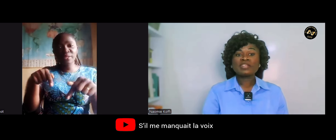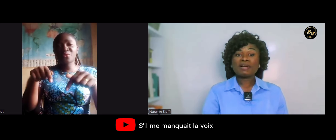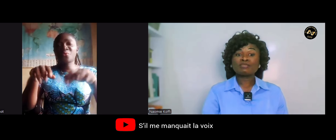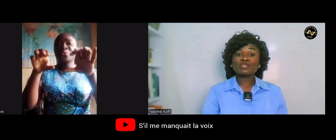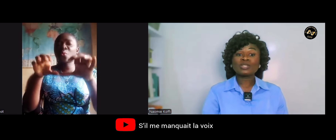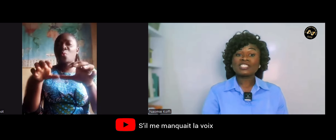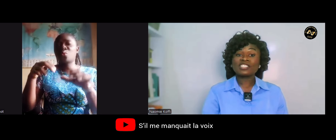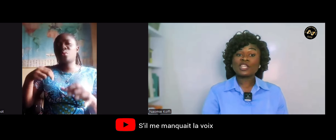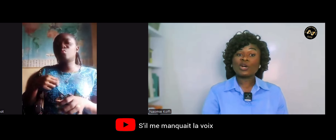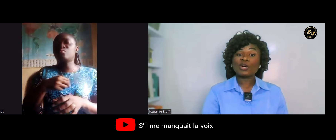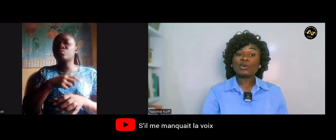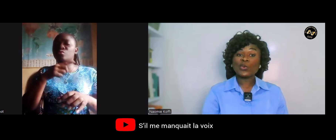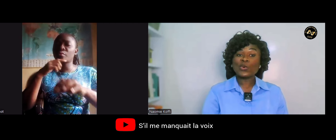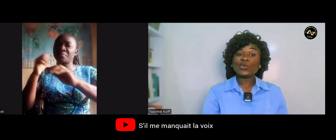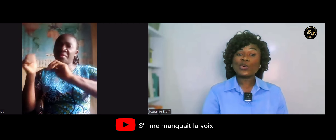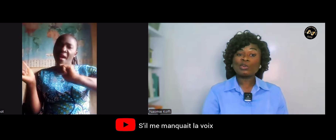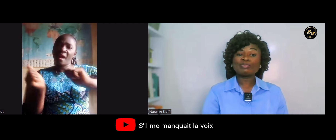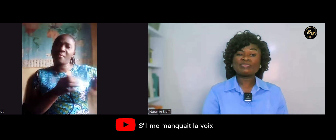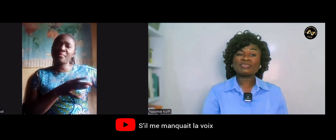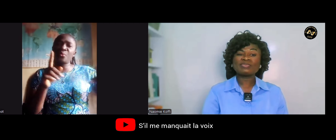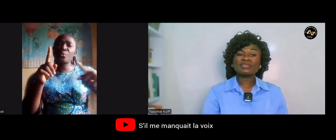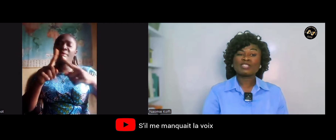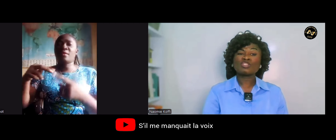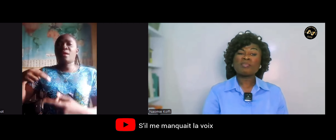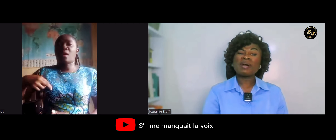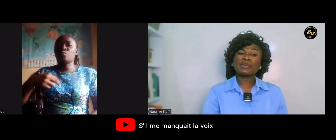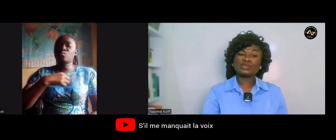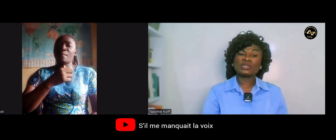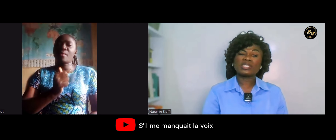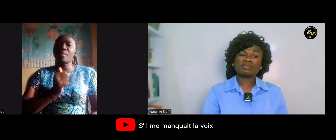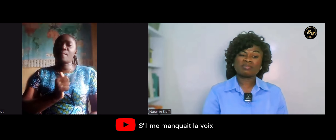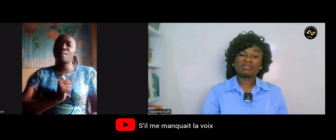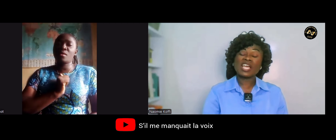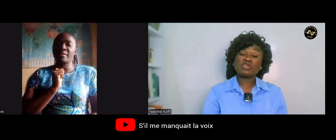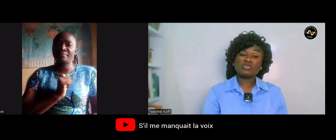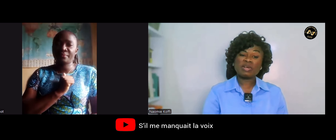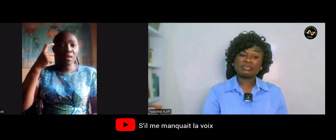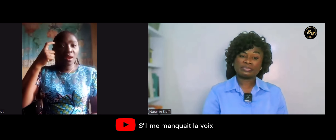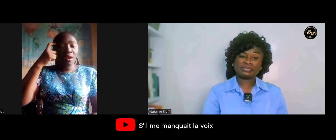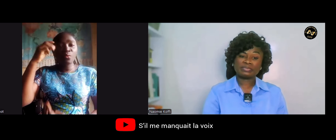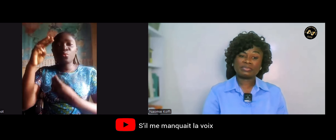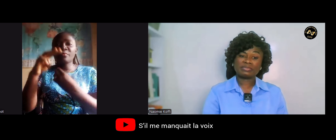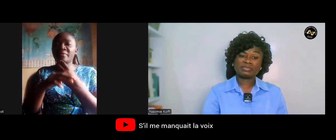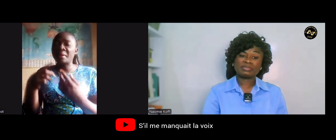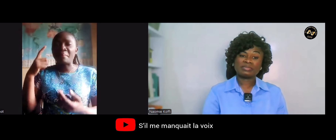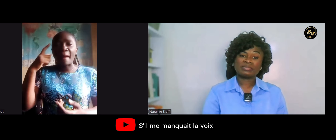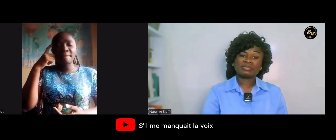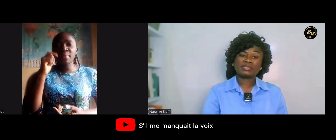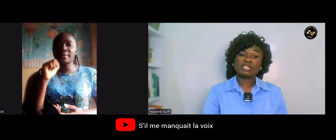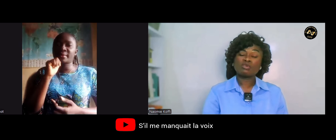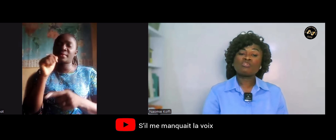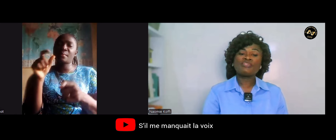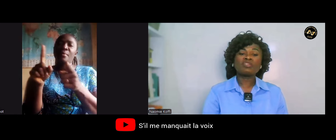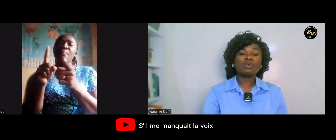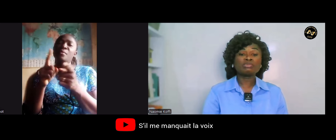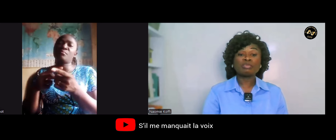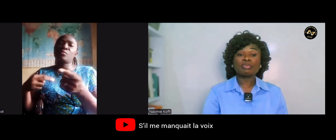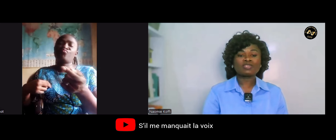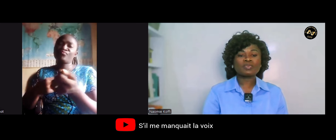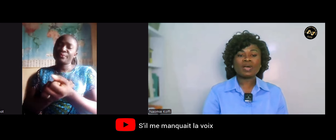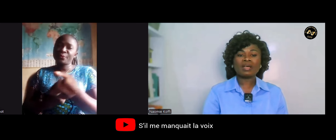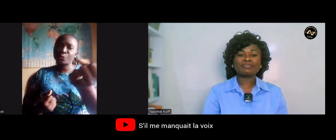Nous, les femmes sourdes ici au Congo, nous sommes abandonnées à nous-mêmes. Le